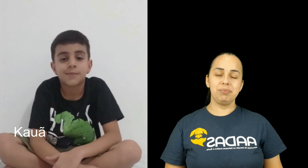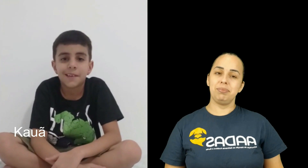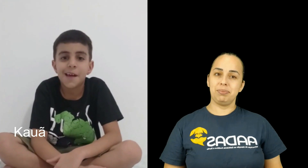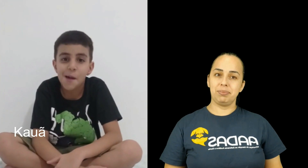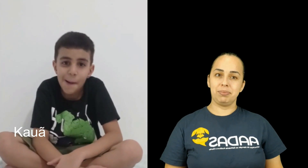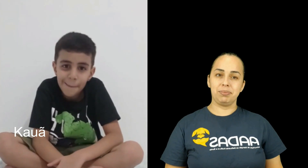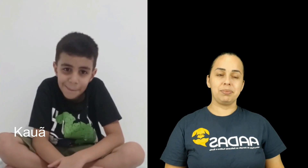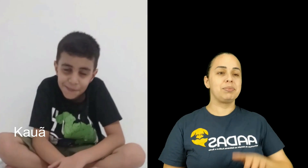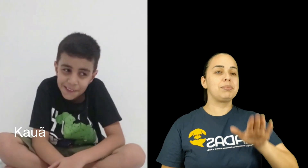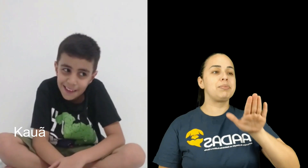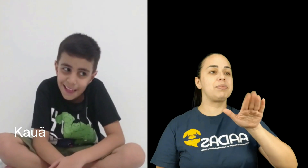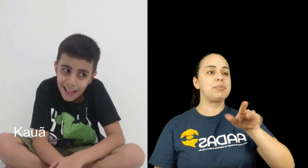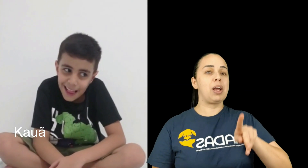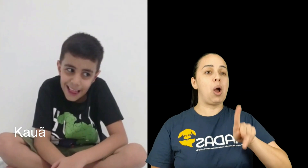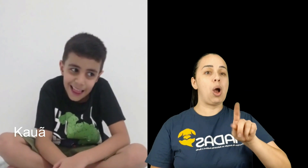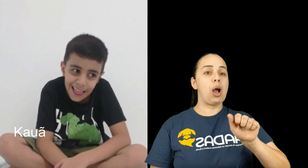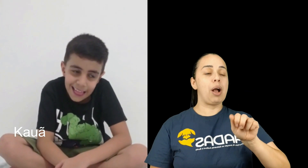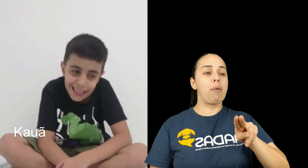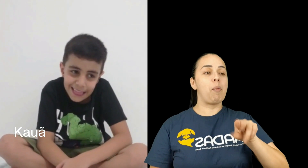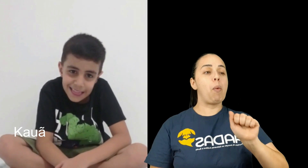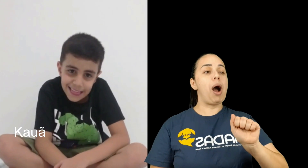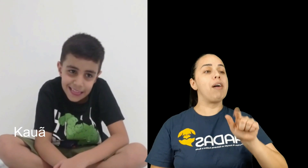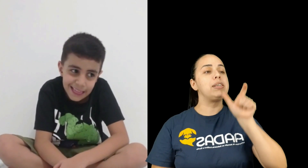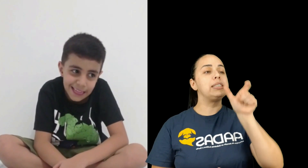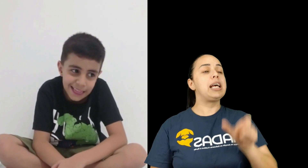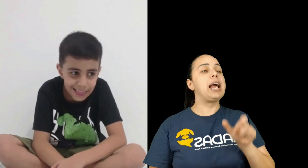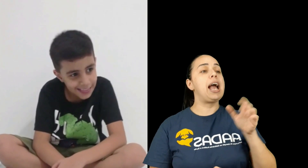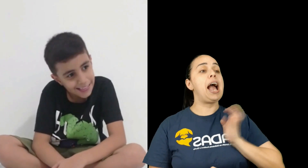Cauã, se você ficasse rico, o que você faria?